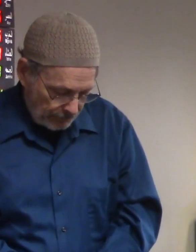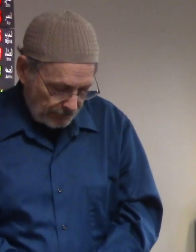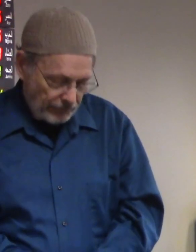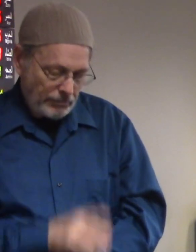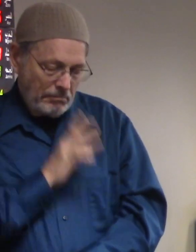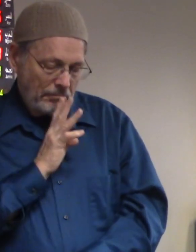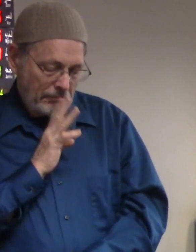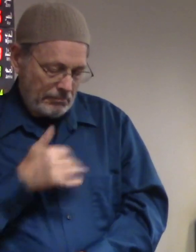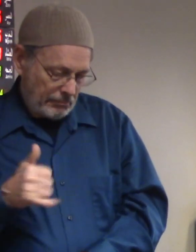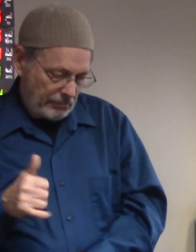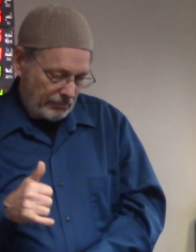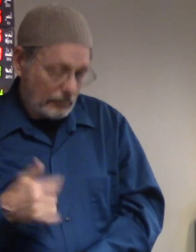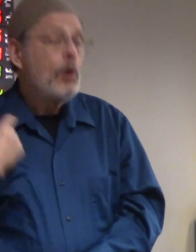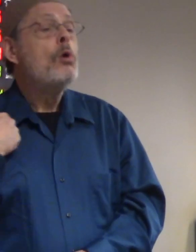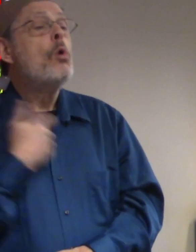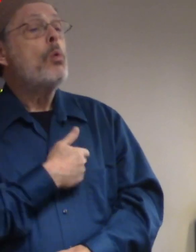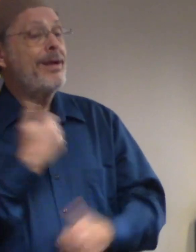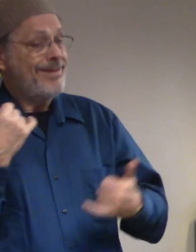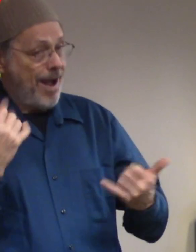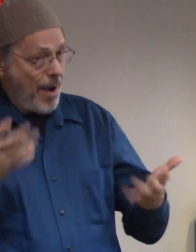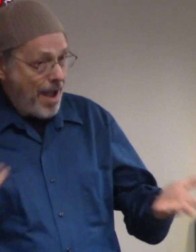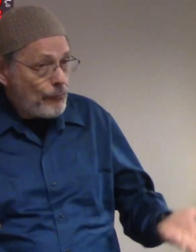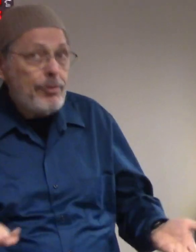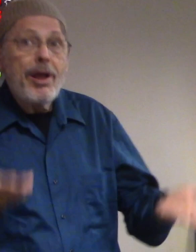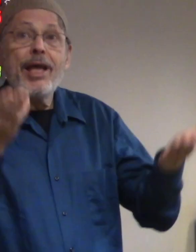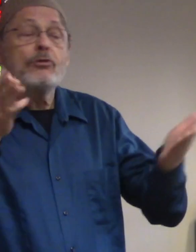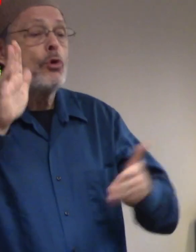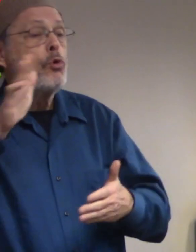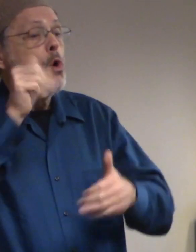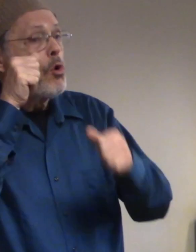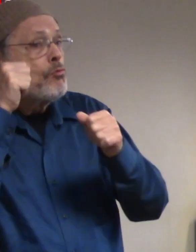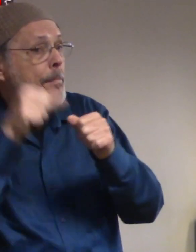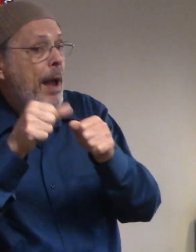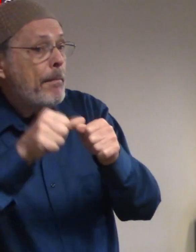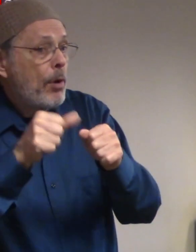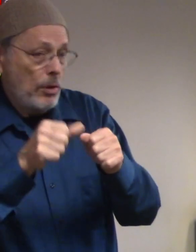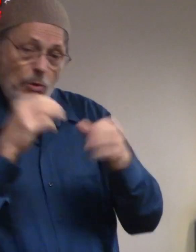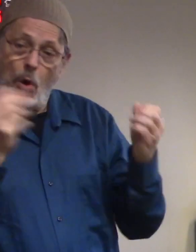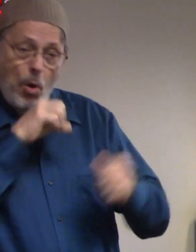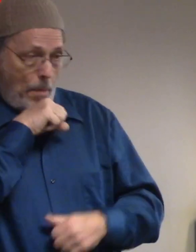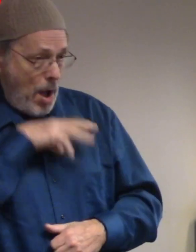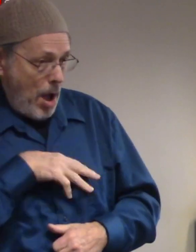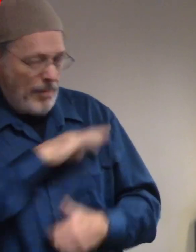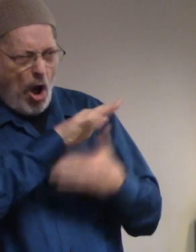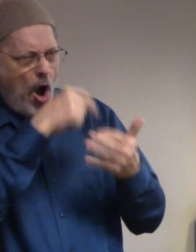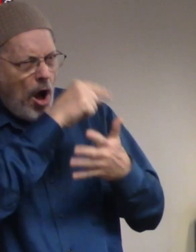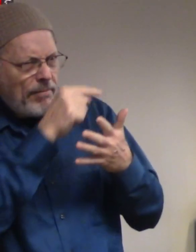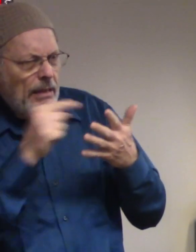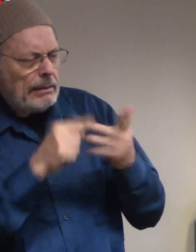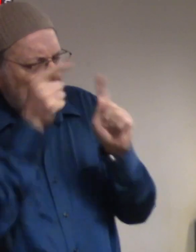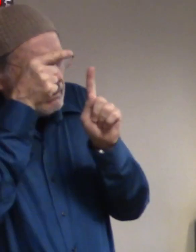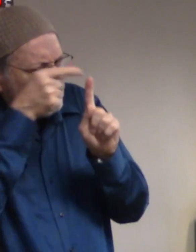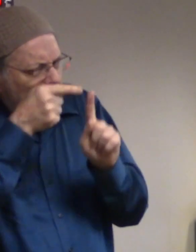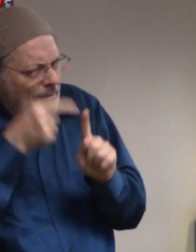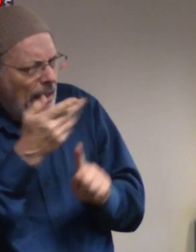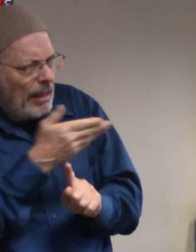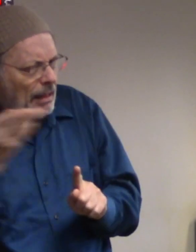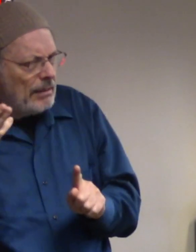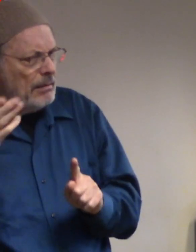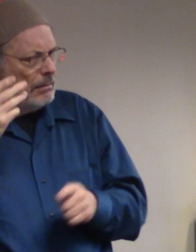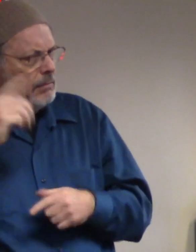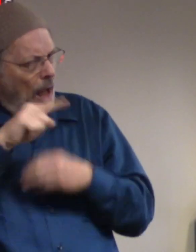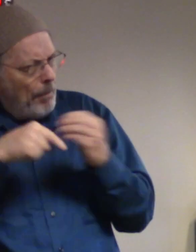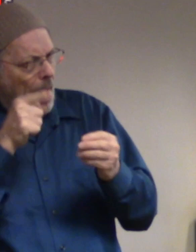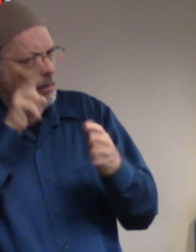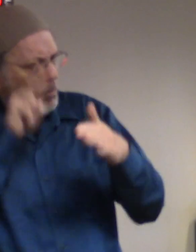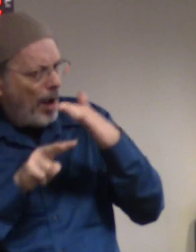وَرَفَعْنَا لَكَ ذِكْرَكَ. We have now raised your remembrance, O Muhammad sallallahu alayhi wa sallam. All of these things, the khasa'is, the speciality of the Prophet sallallahu